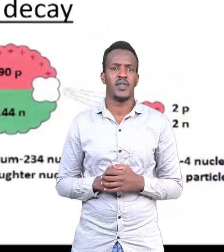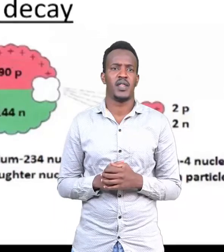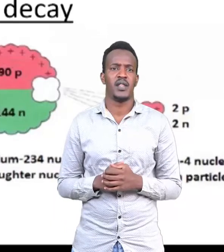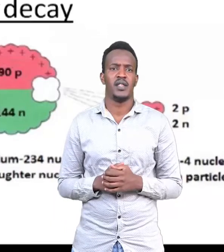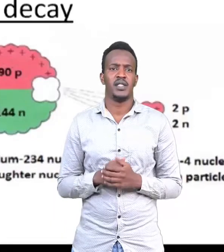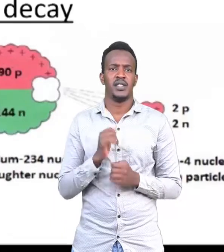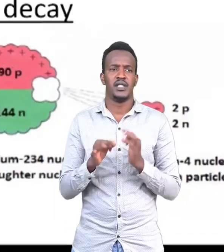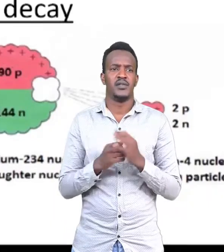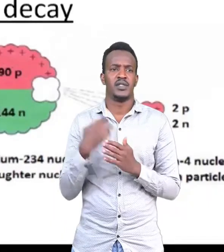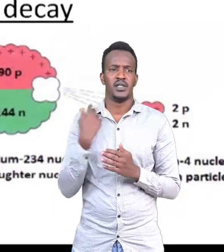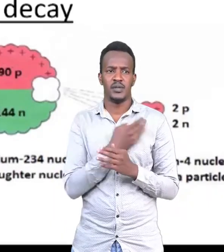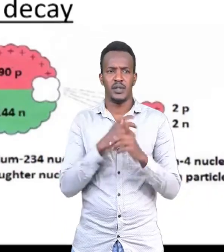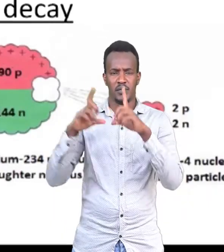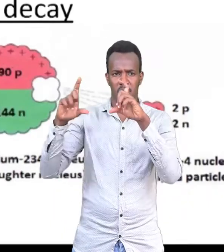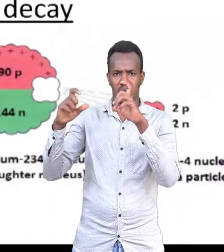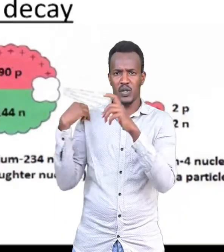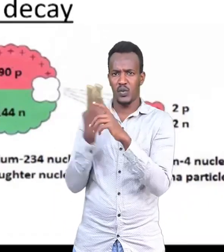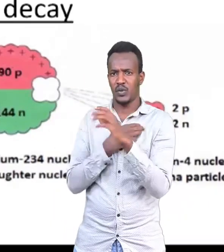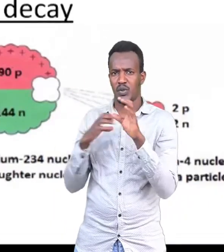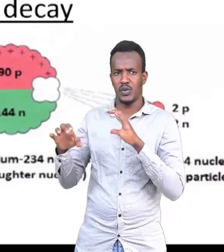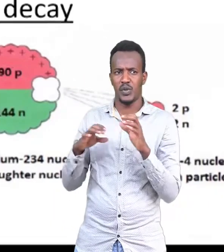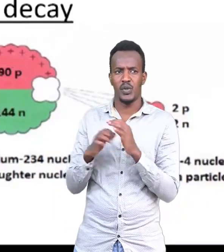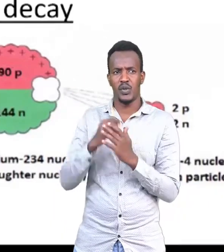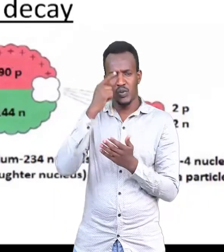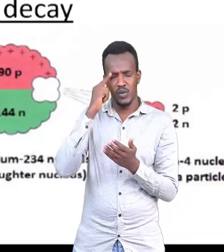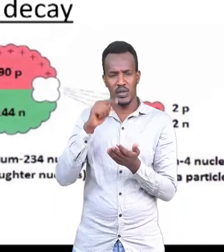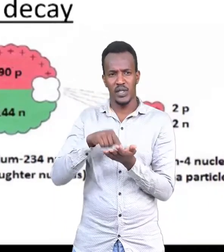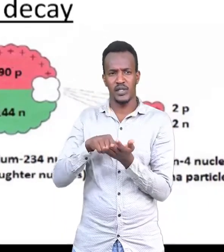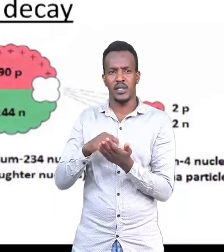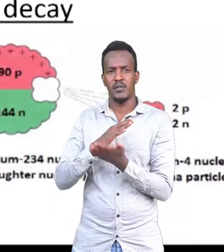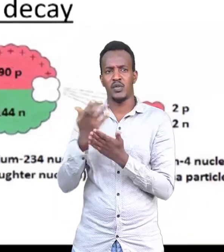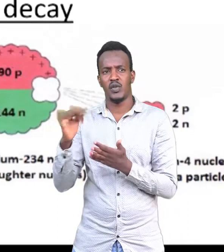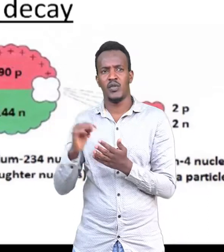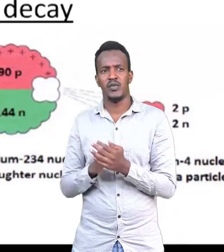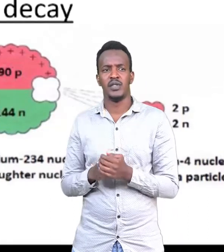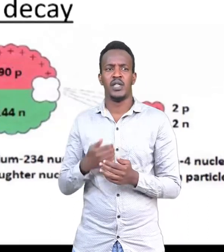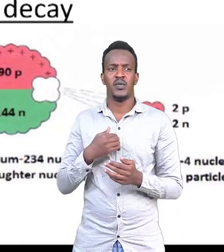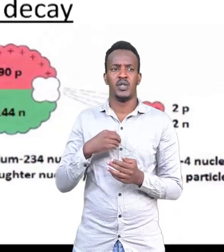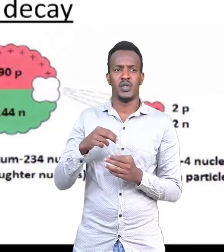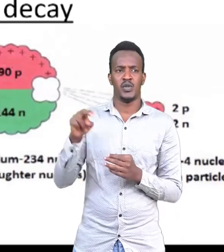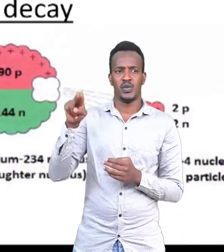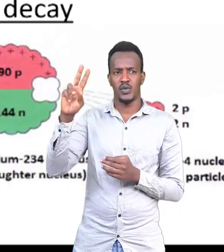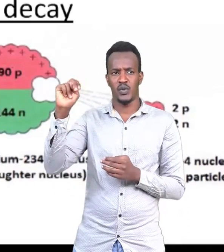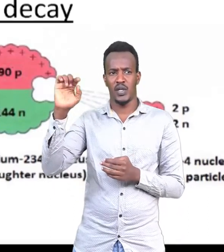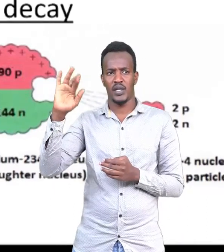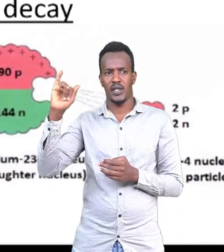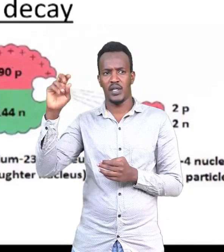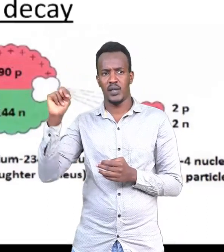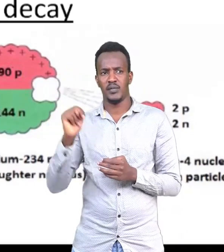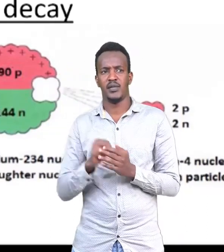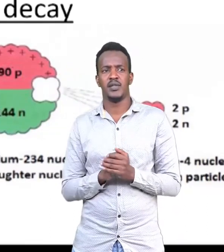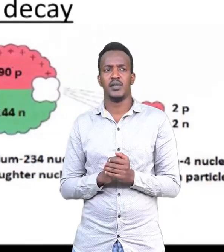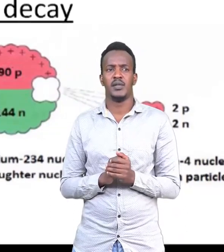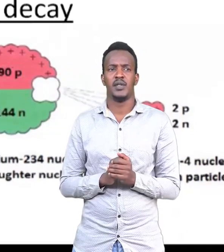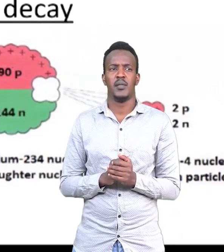waatan hadii markaas waxaan sawir ahaan aynu halkan ku hayno nucleus qaybtan bidix taala tusaale ahaan waa uranium ta waxay haysataa midabadan horta marka hore meeshii noo